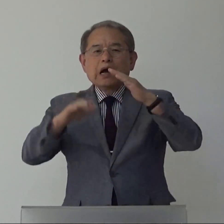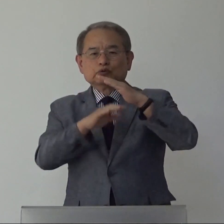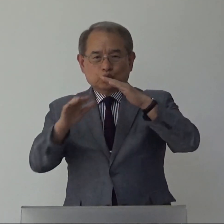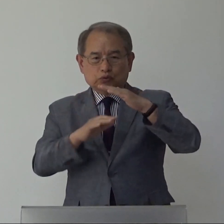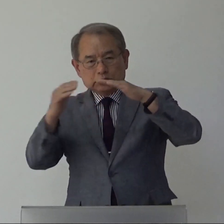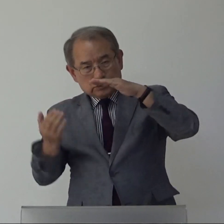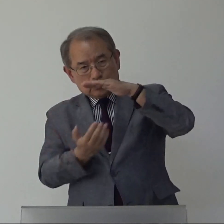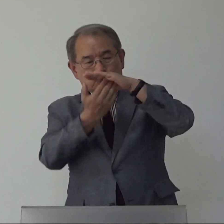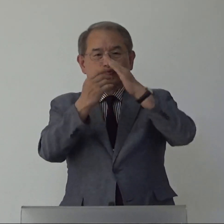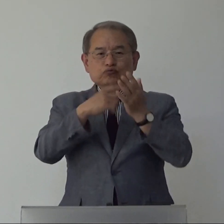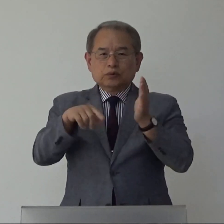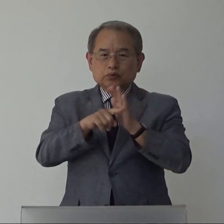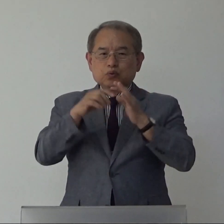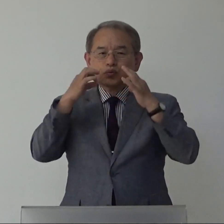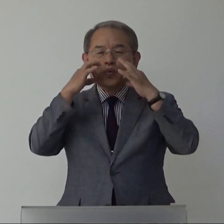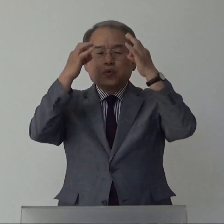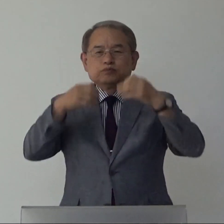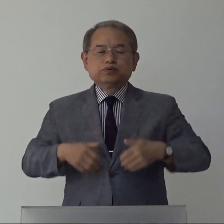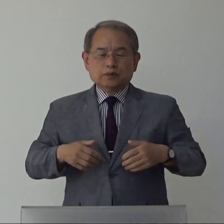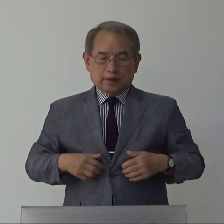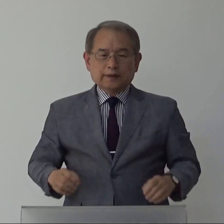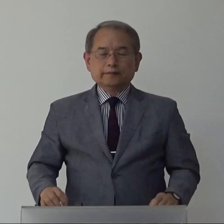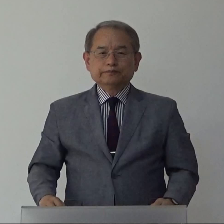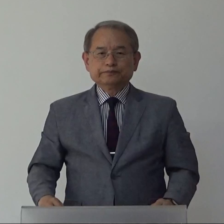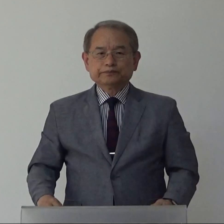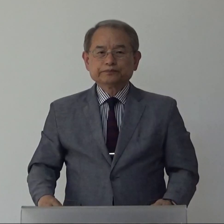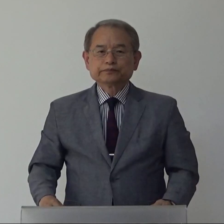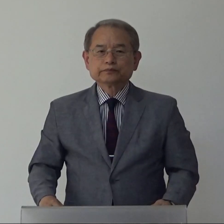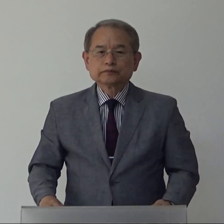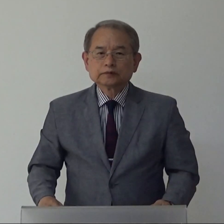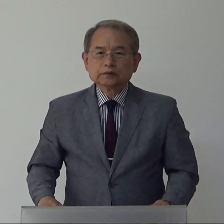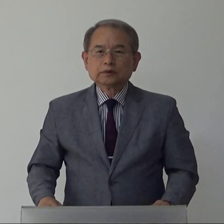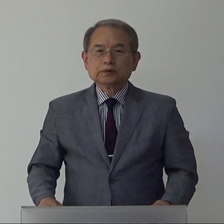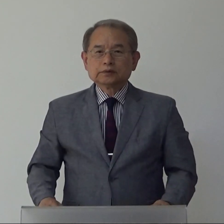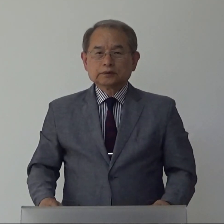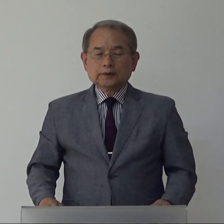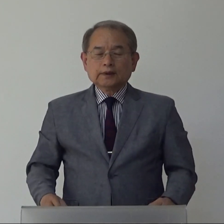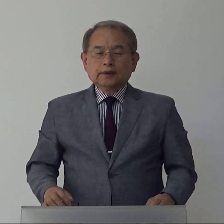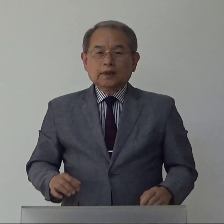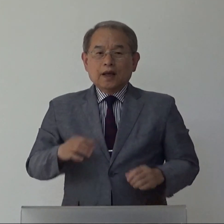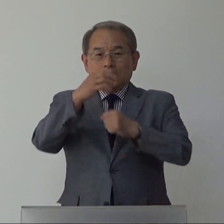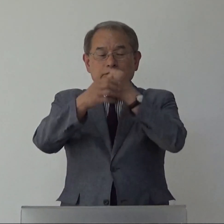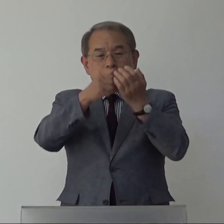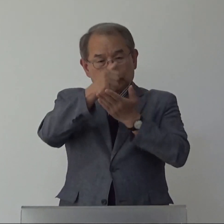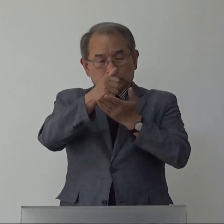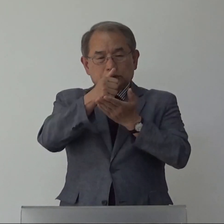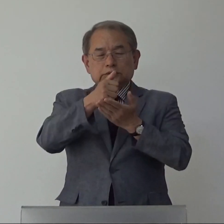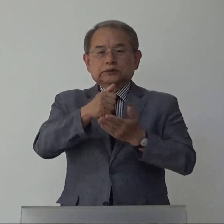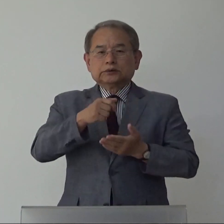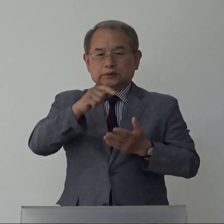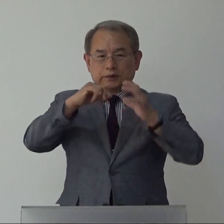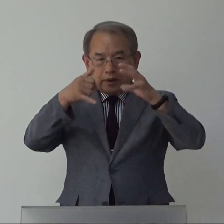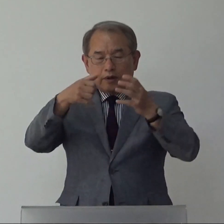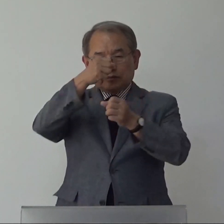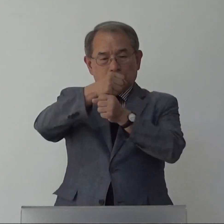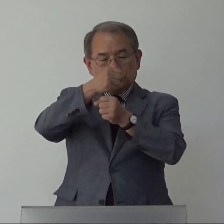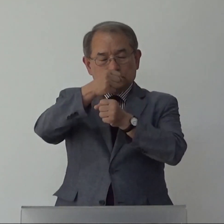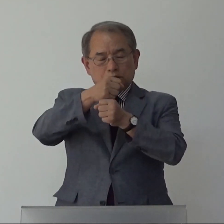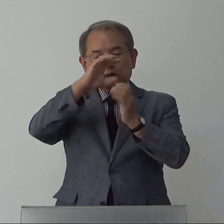노력하고 하나님이 주신 이 가정을 행복으로 이끌어갈 수 있도록 우리는 노력해야 합니다.